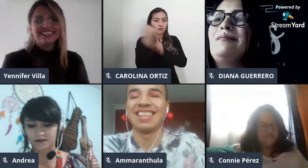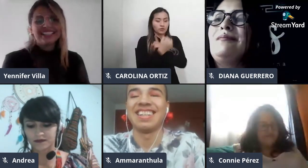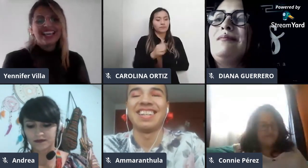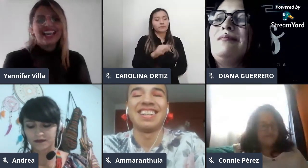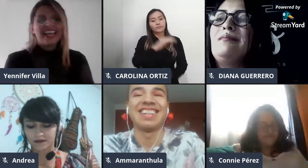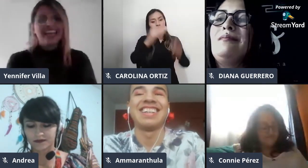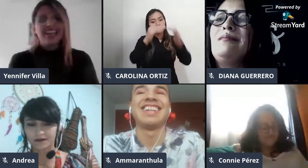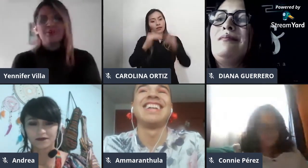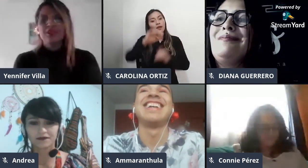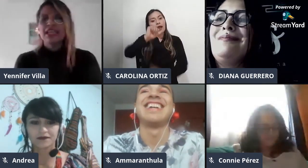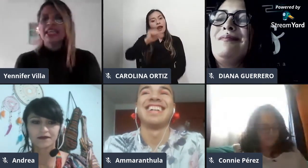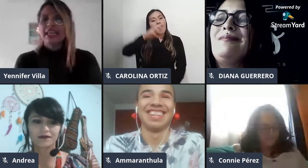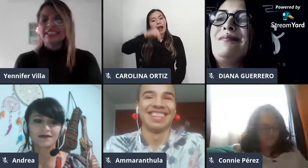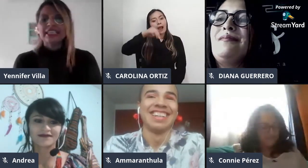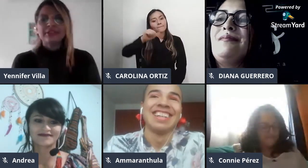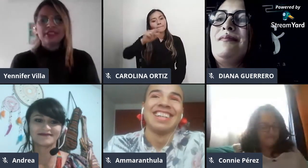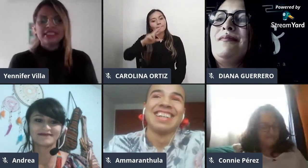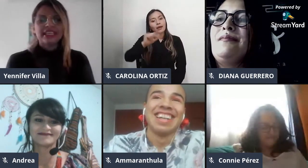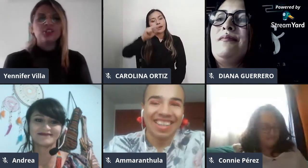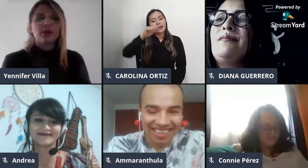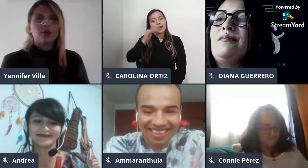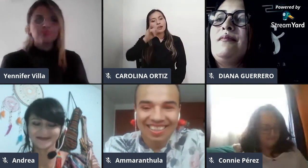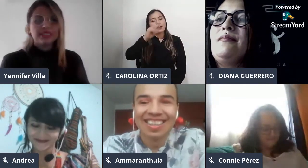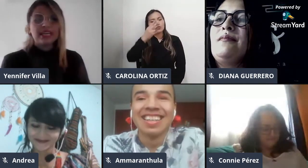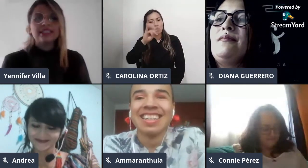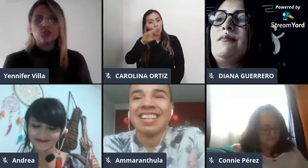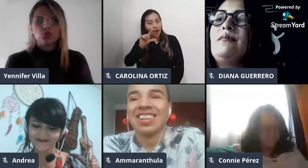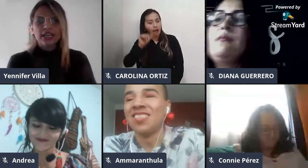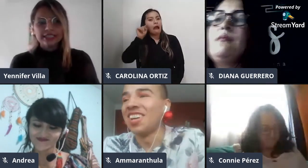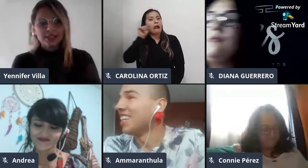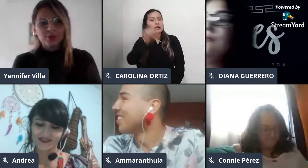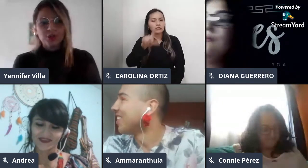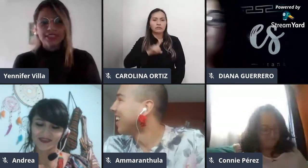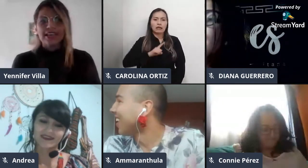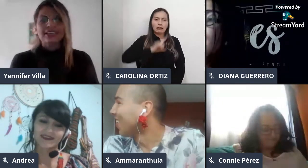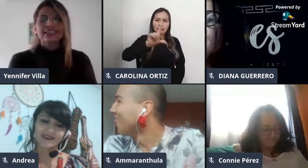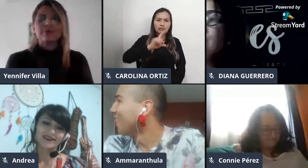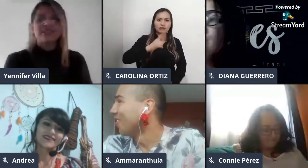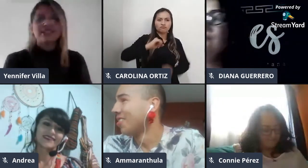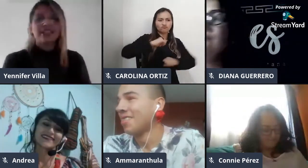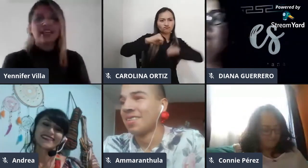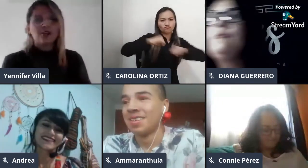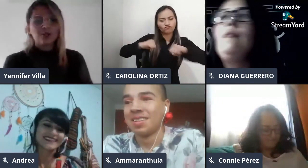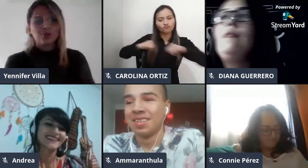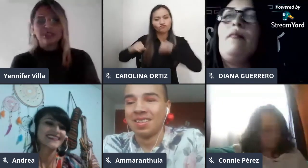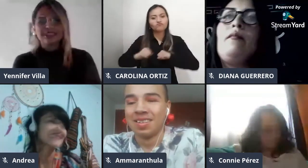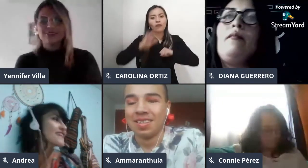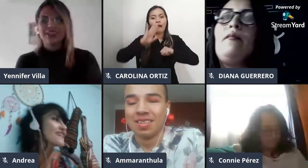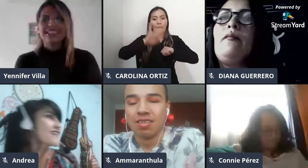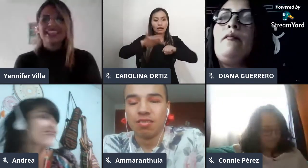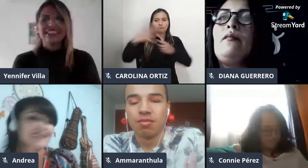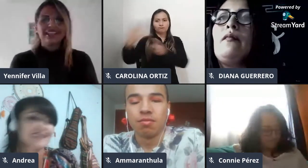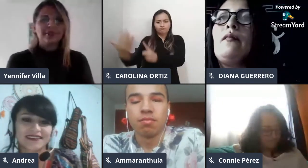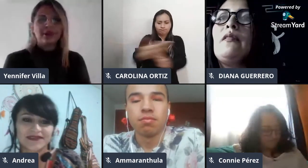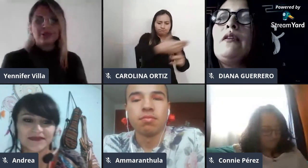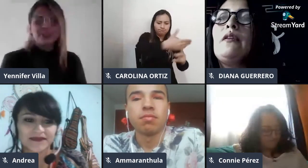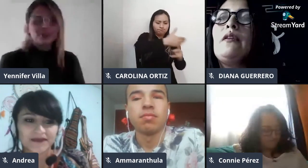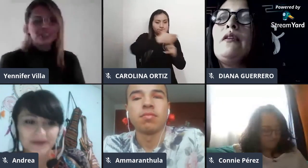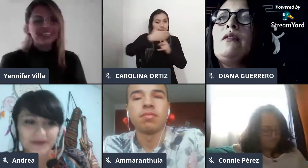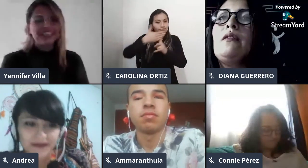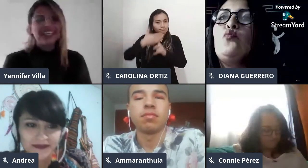Amarántula Guas. Lideresa activista que nos va a acompañar, es estudiante de comunitaria. Este semestre la acogimos en una transferencia